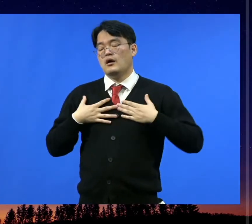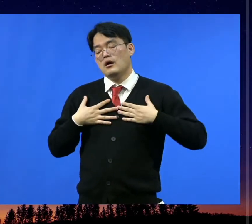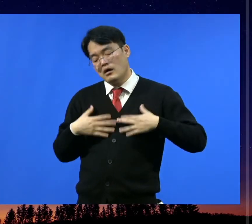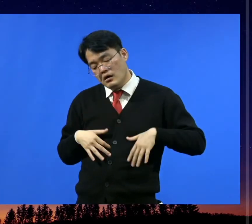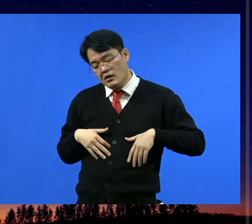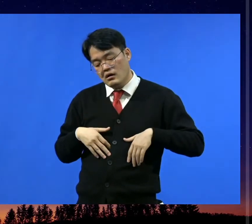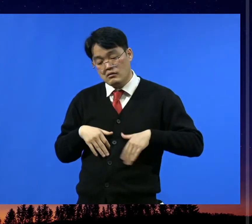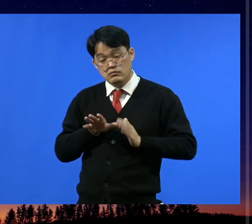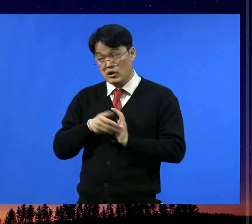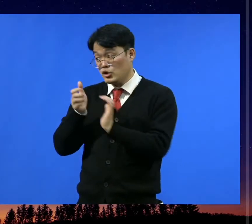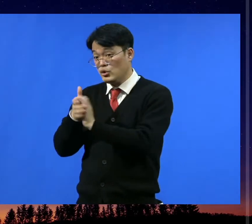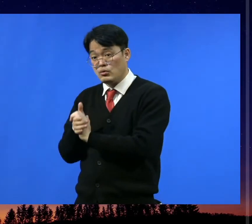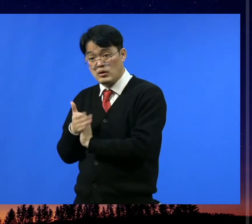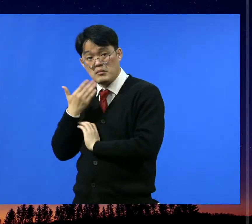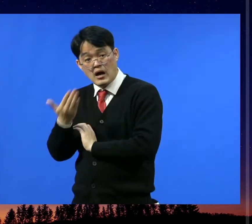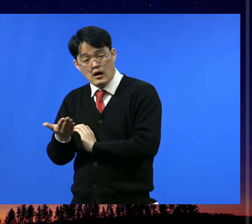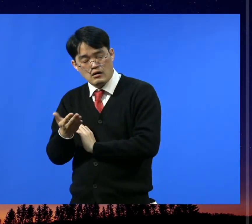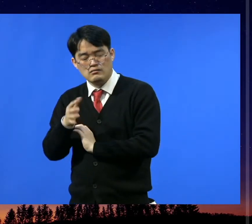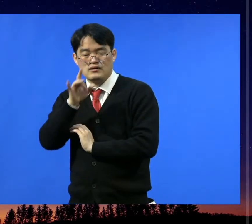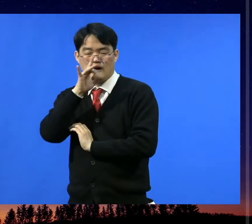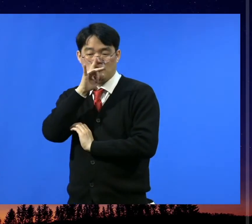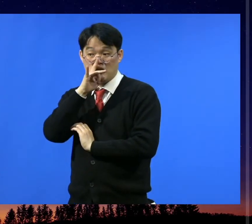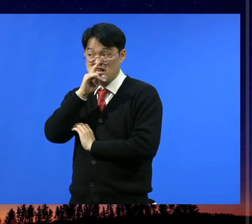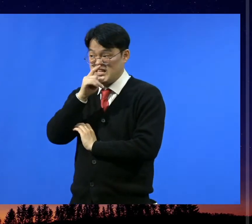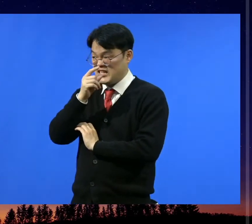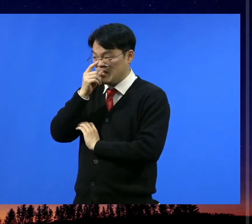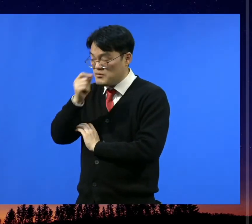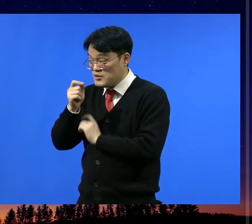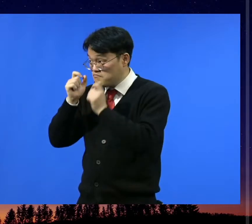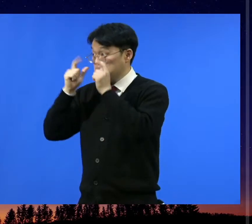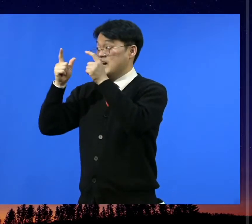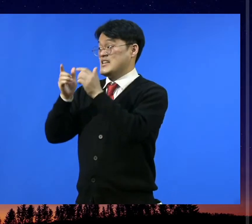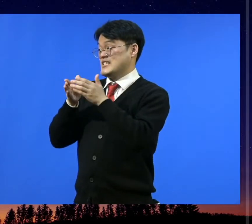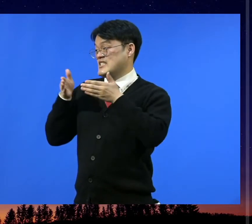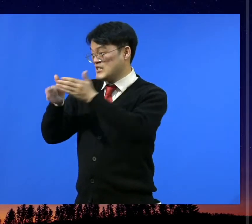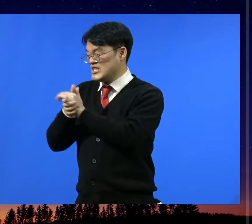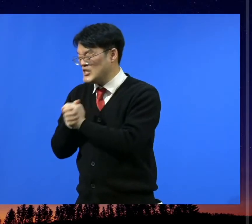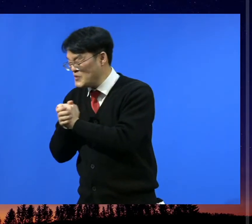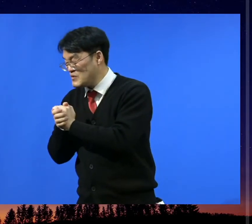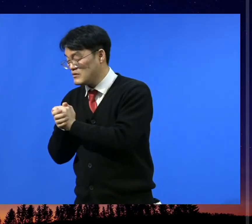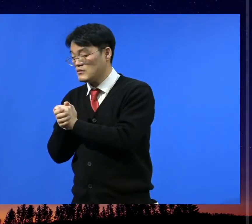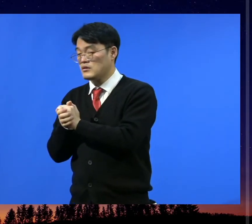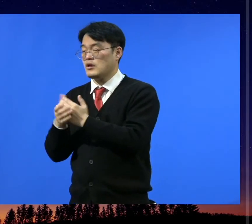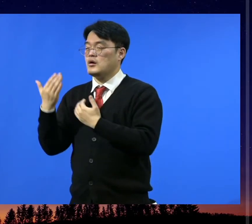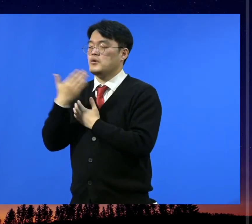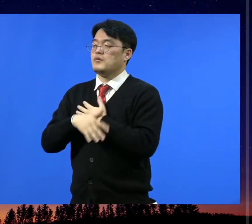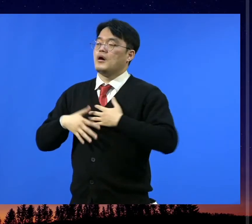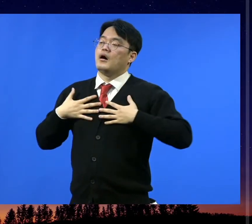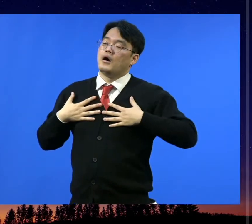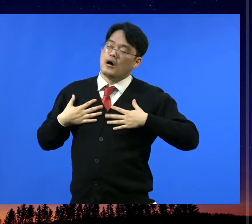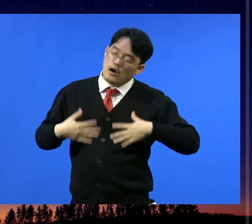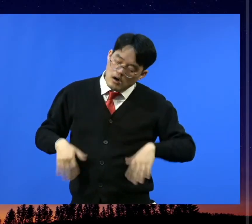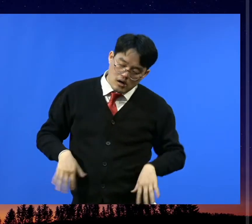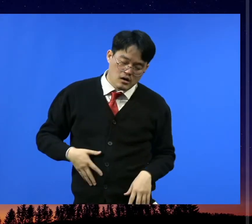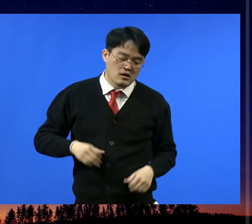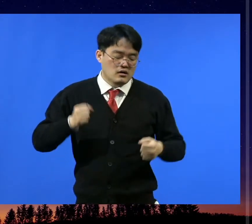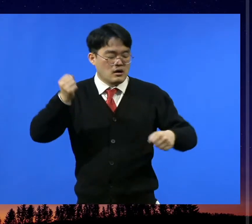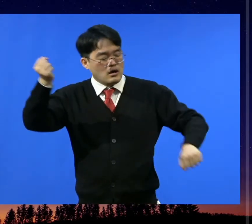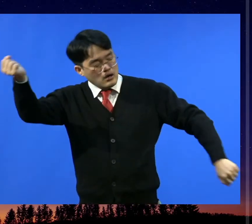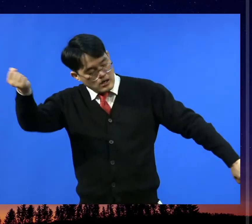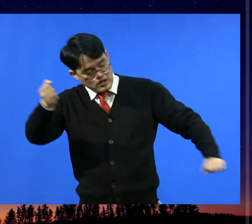기도를 합니까? 고도의 민감성을 가진 건데, 기도가 어떻게 막 몸이 만신창이 돼가지고 피곤에 쩔어